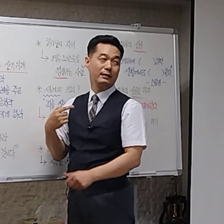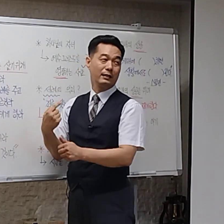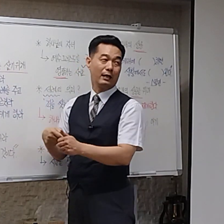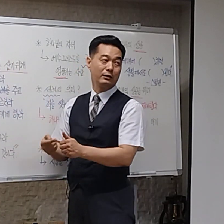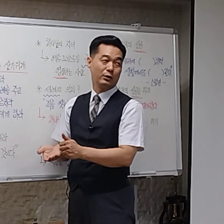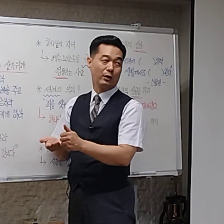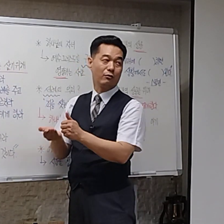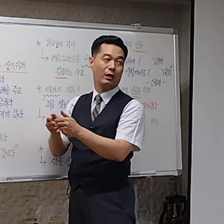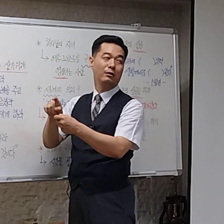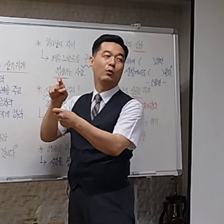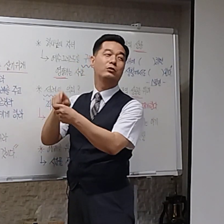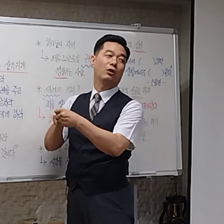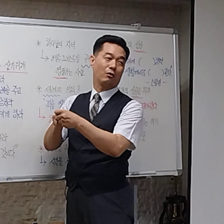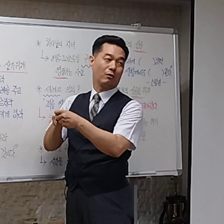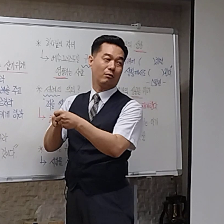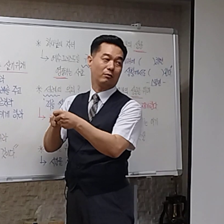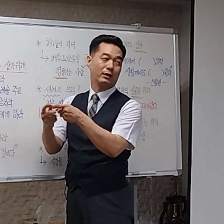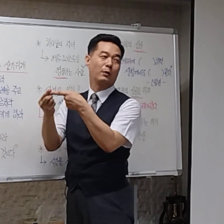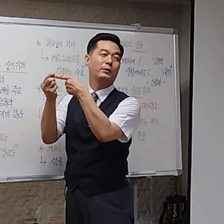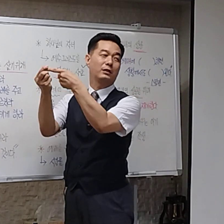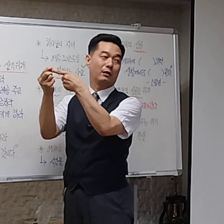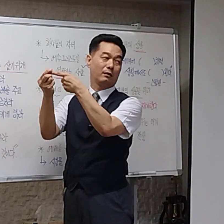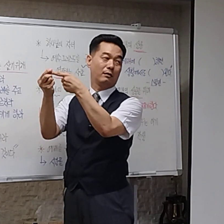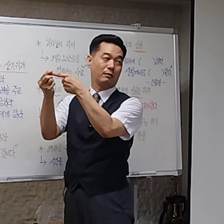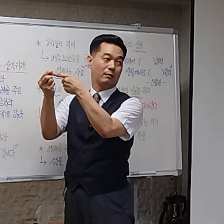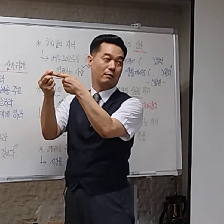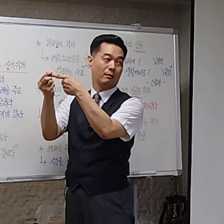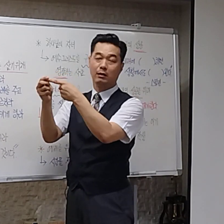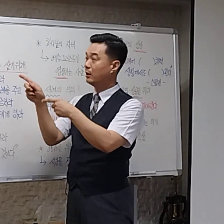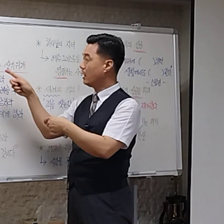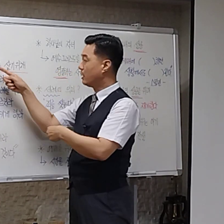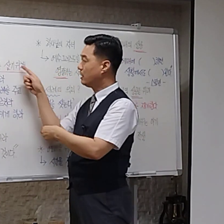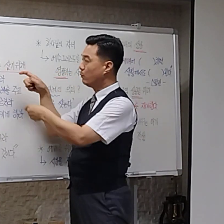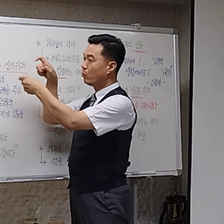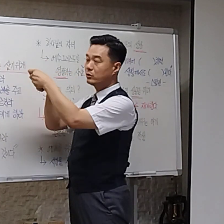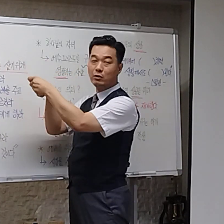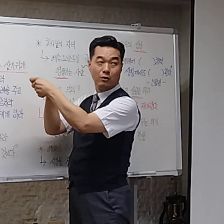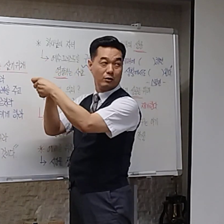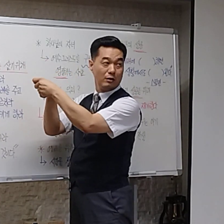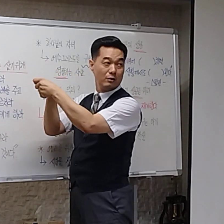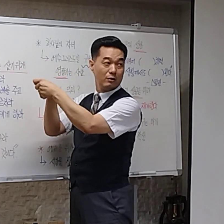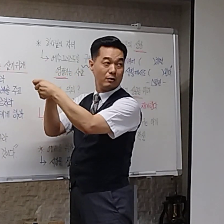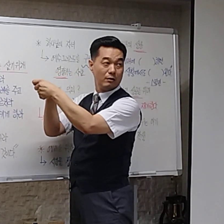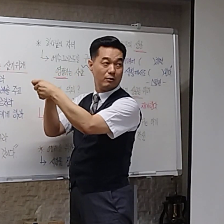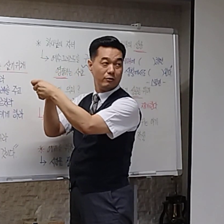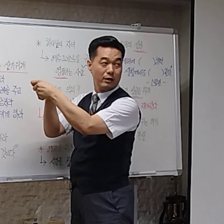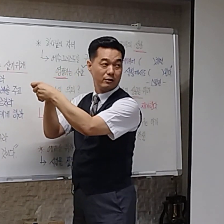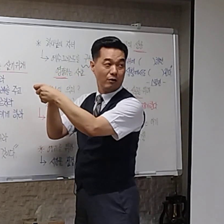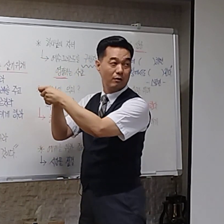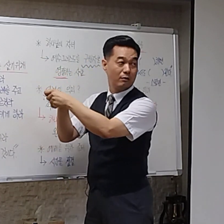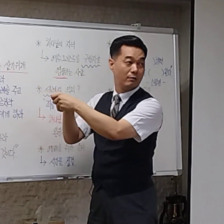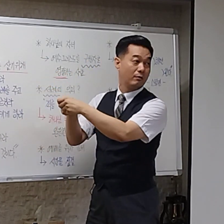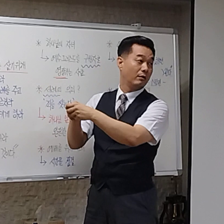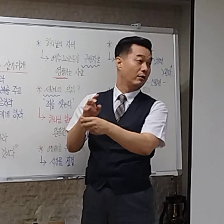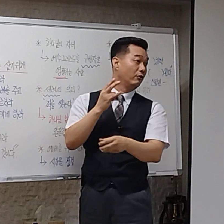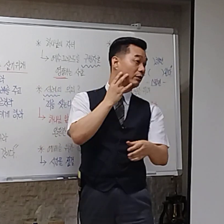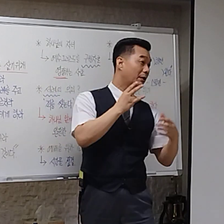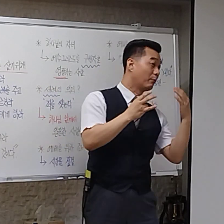제자를 가르치고 양육하는 목적. 그게 첫 번째. 이 목적을 위해서 윤혜사님